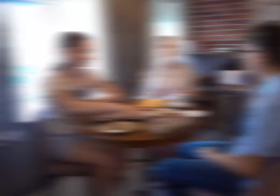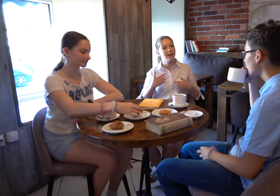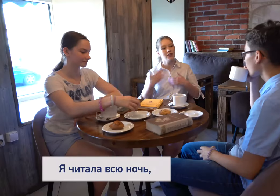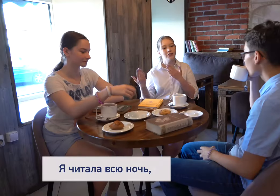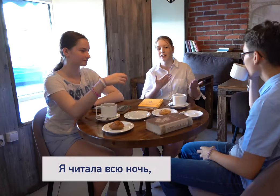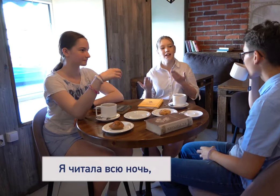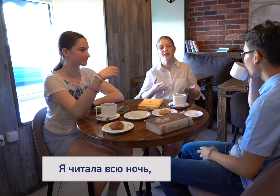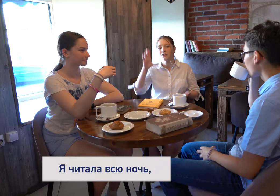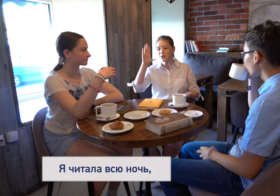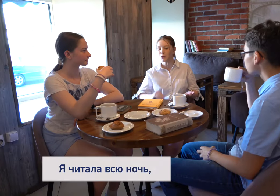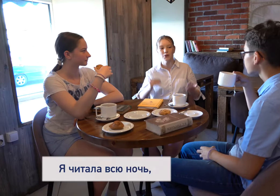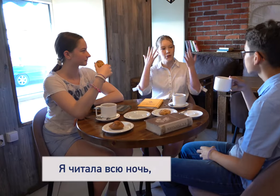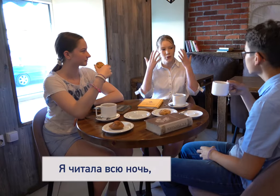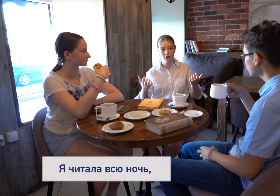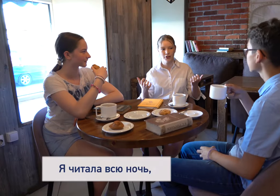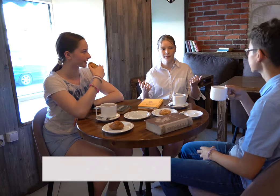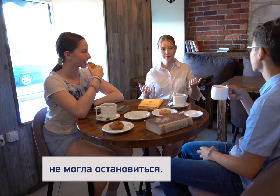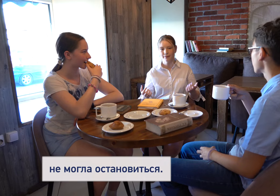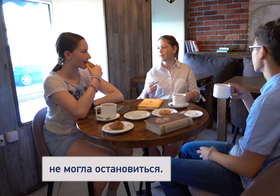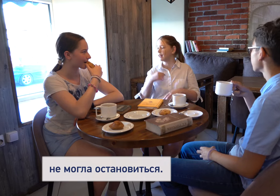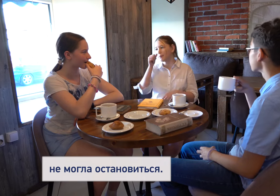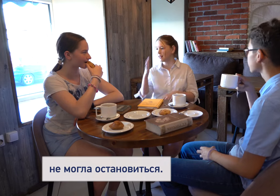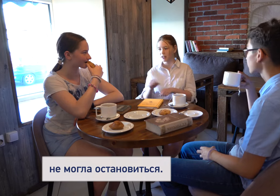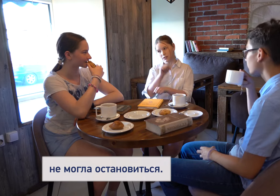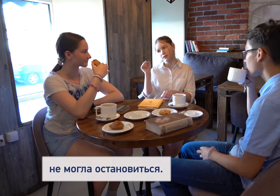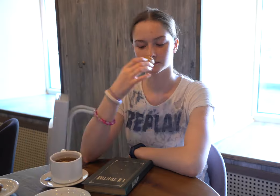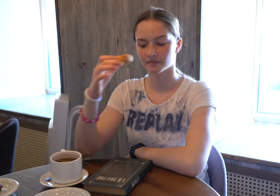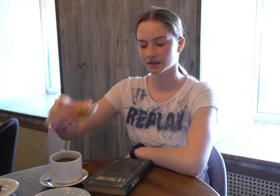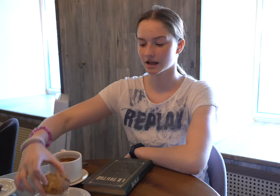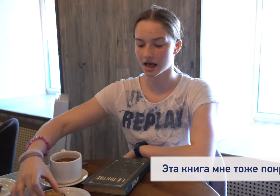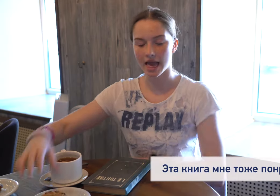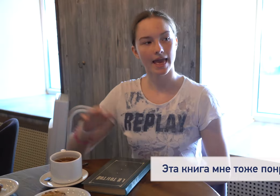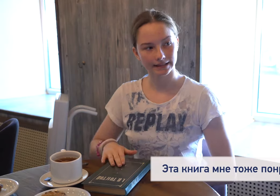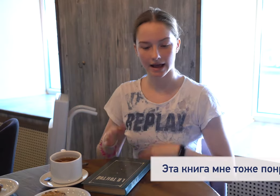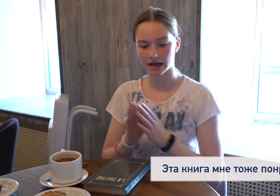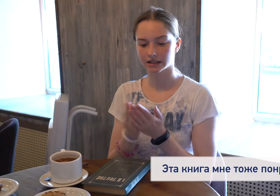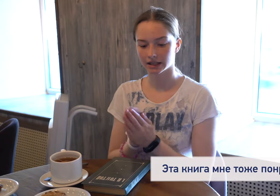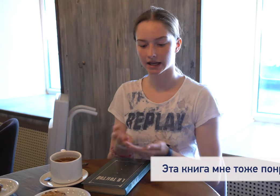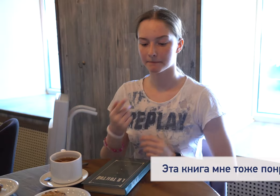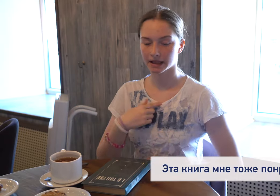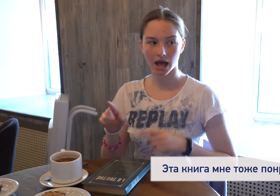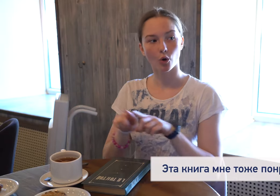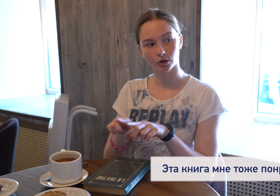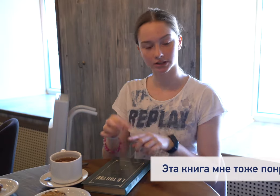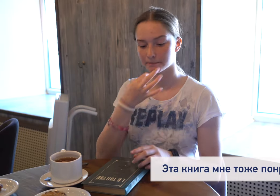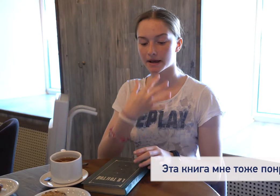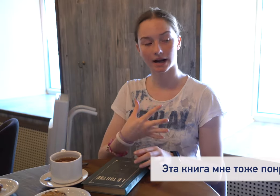Я читала всю ночь, не могла остановиться. Эта книга мне тоже